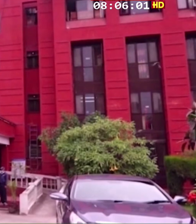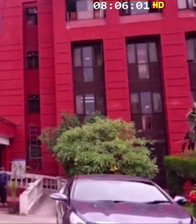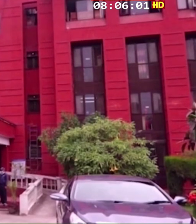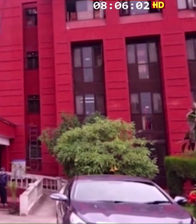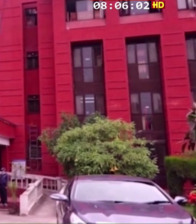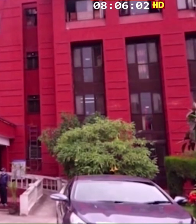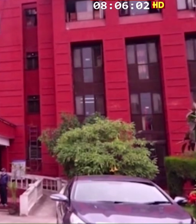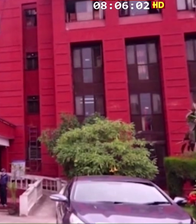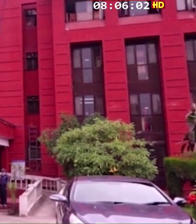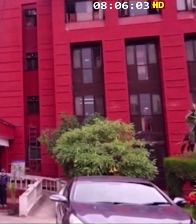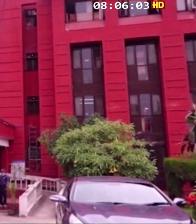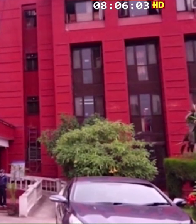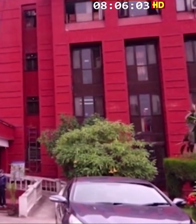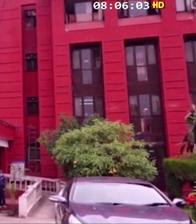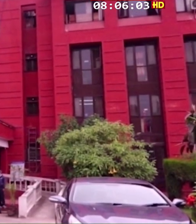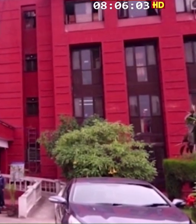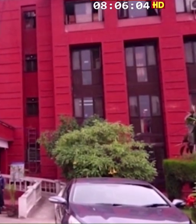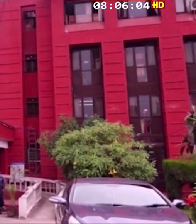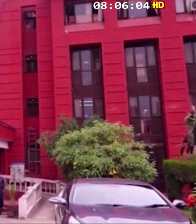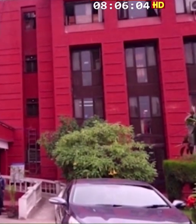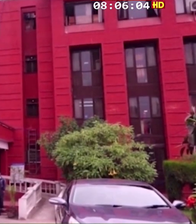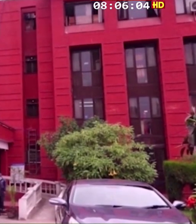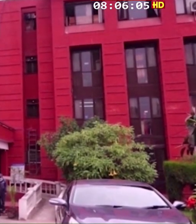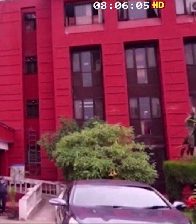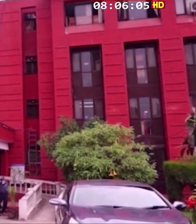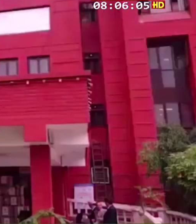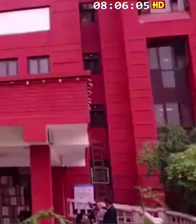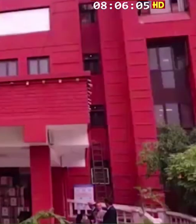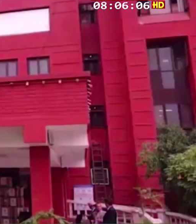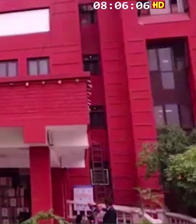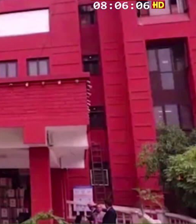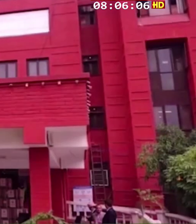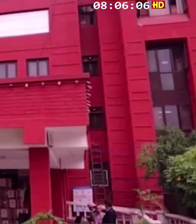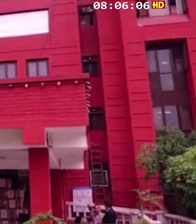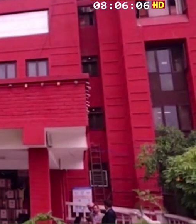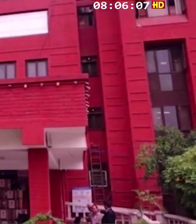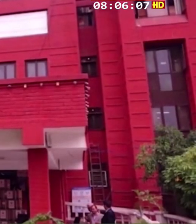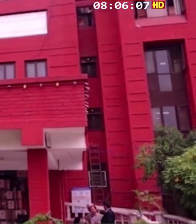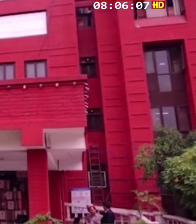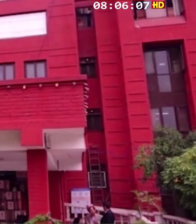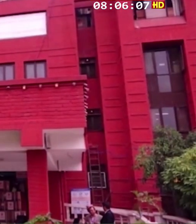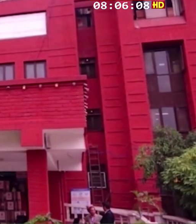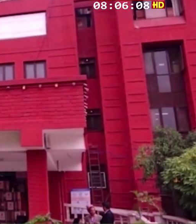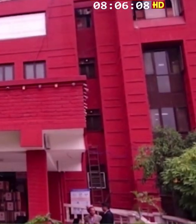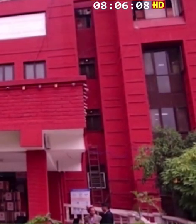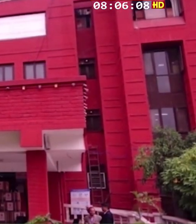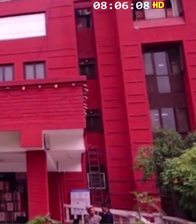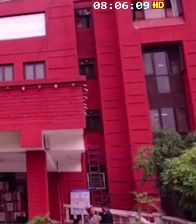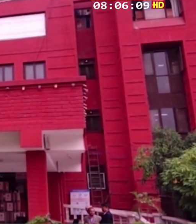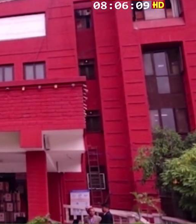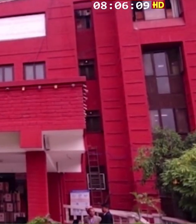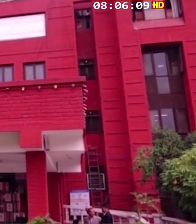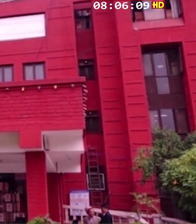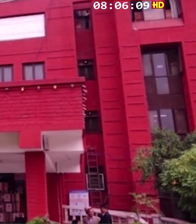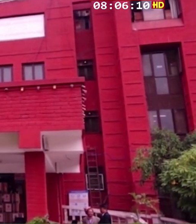कोरोना संक्रमित सबैको स्वास्थ्य अवस्था सामान्य छ। अहिलेसम्म संक्रमित मध्ये 36 जना उपचार निको भएका छन्।